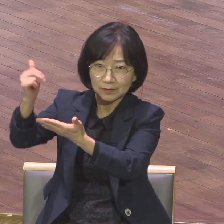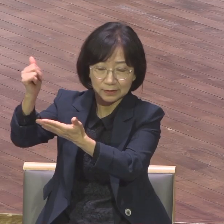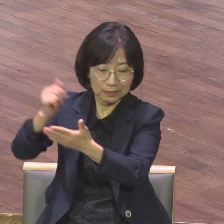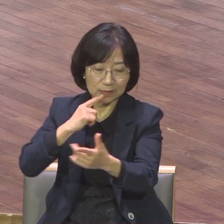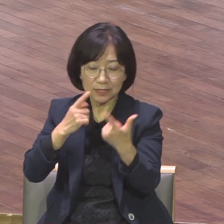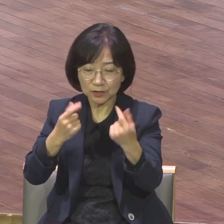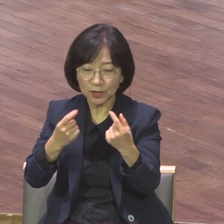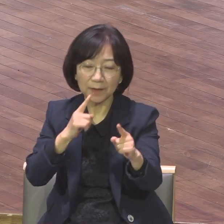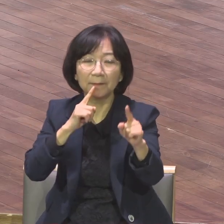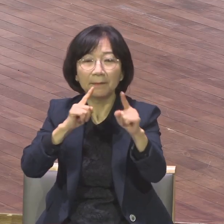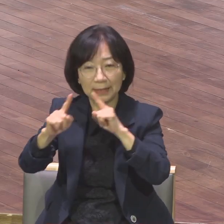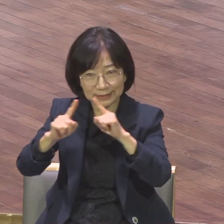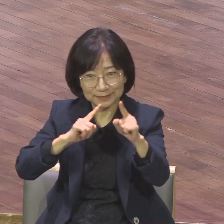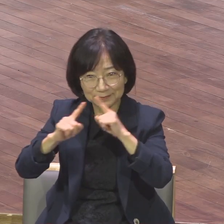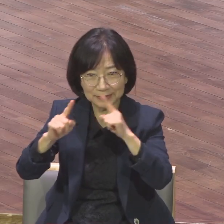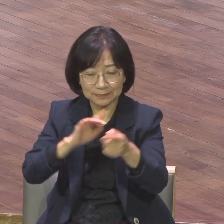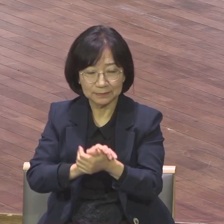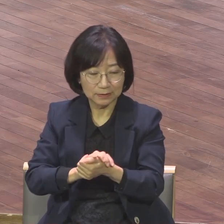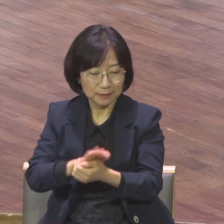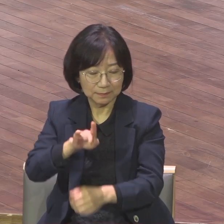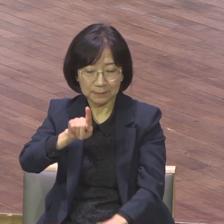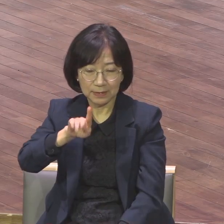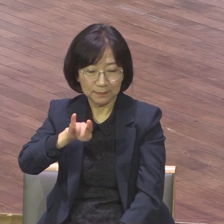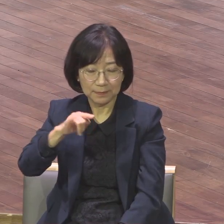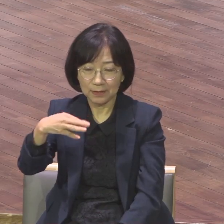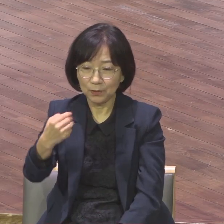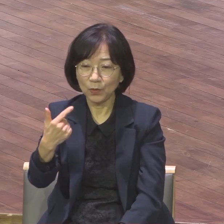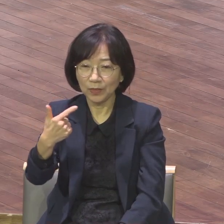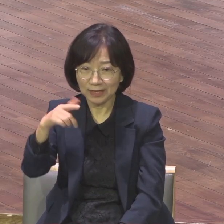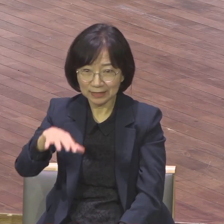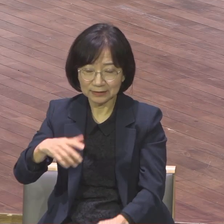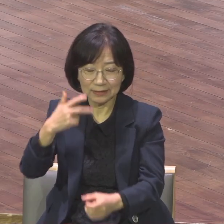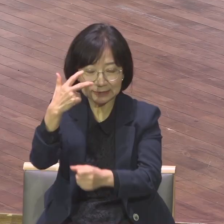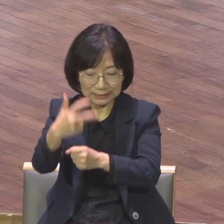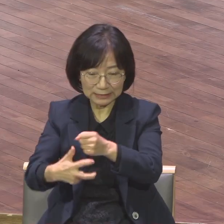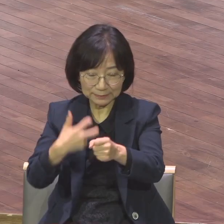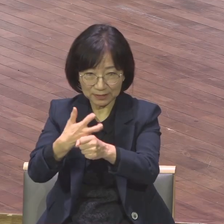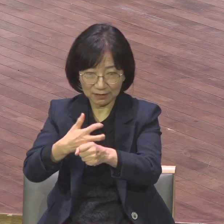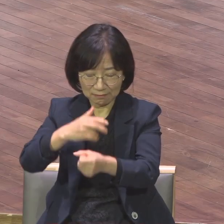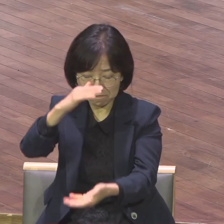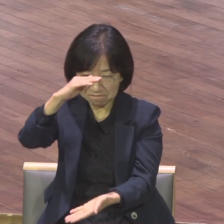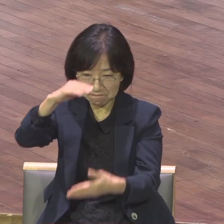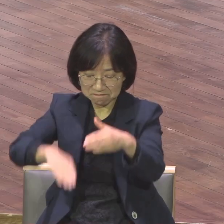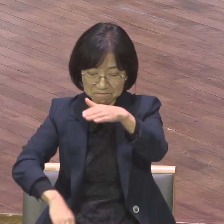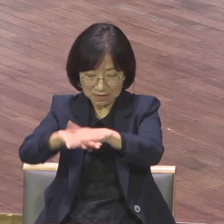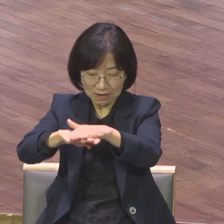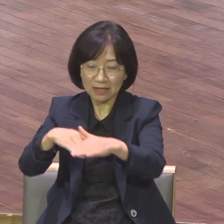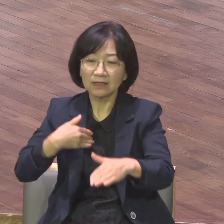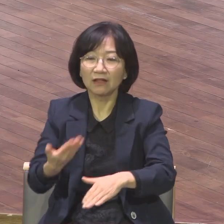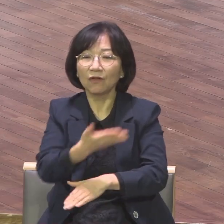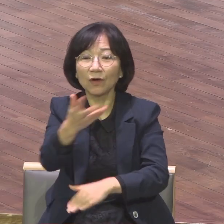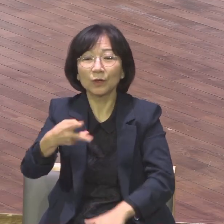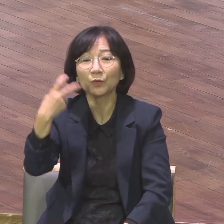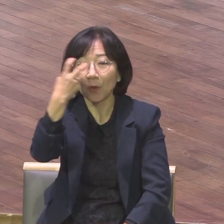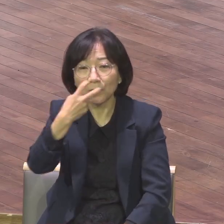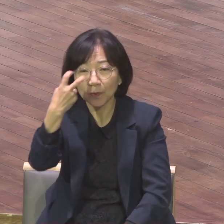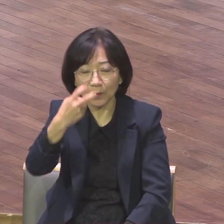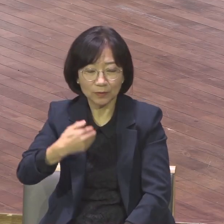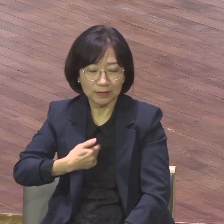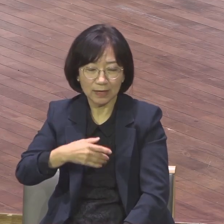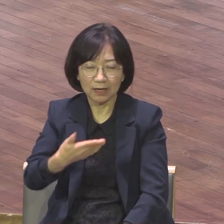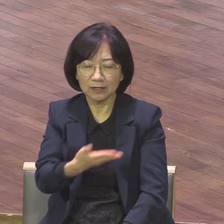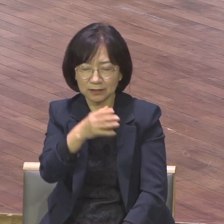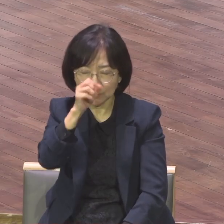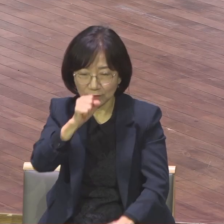이같이 말씀하시니라. 바벨론에서 70년이 참에 내가 너희를 돌보고 나의 선한